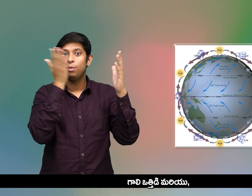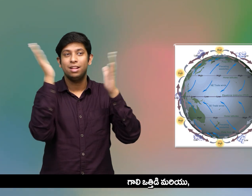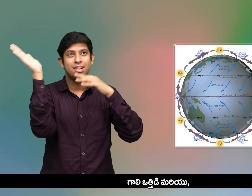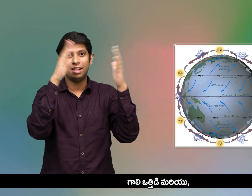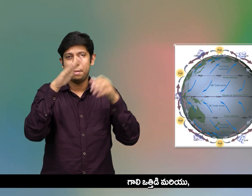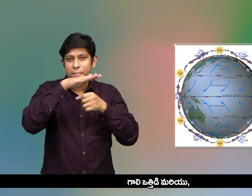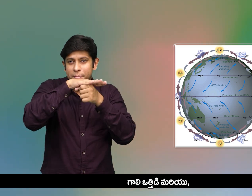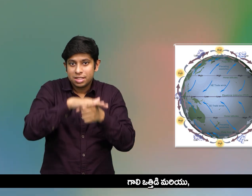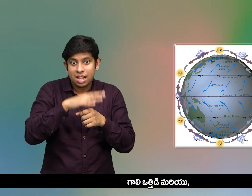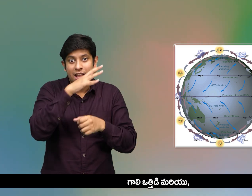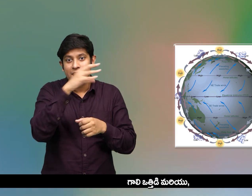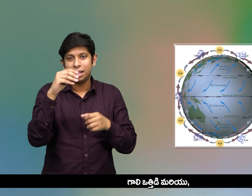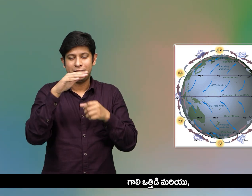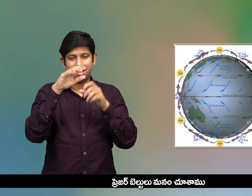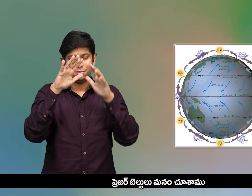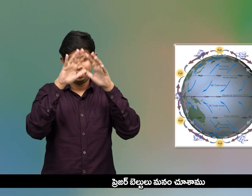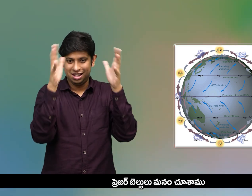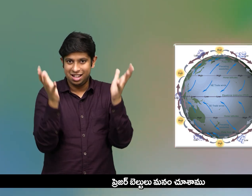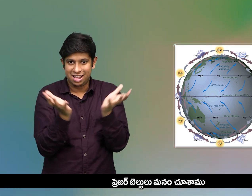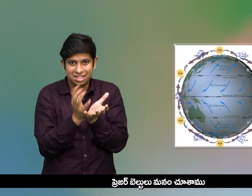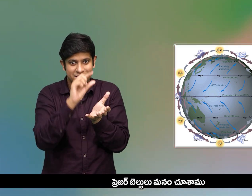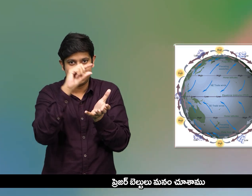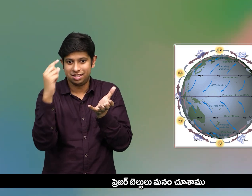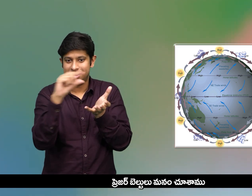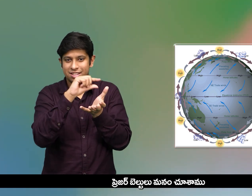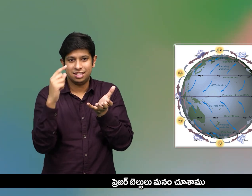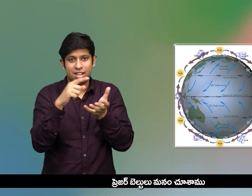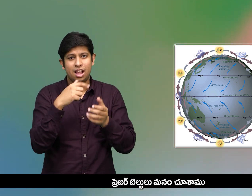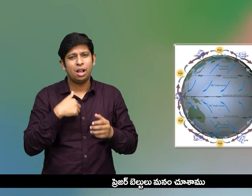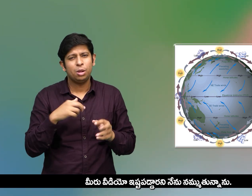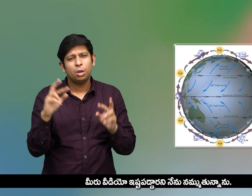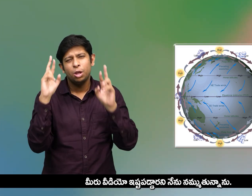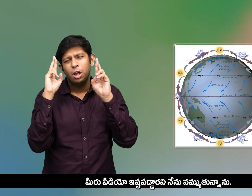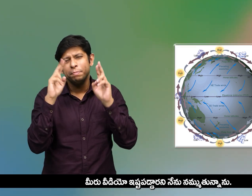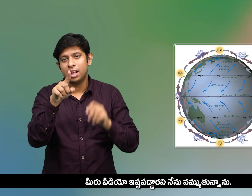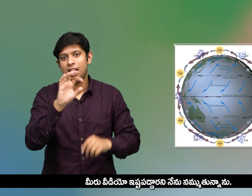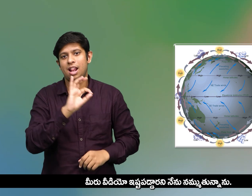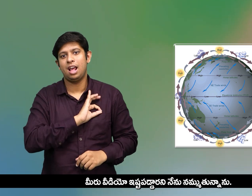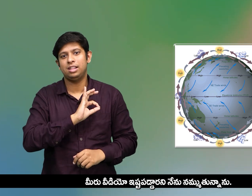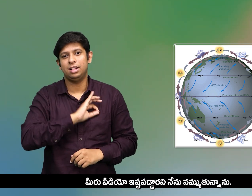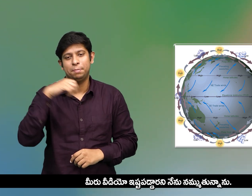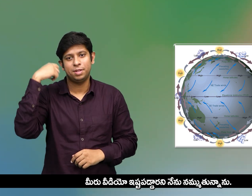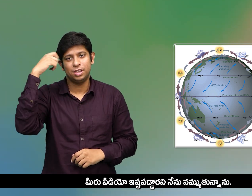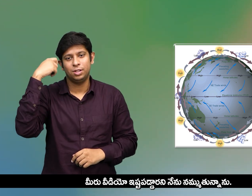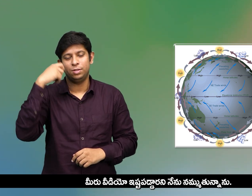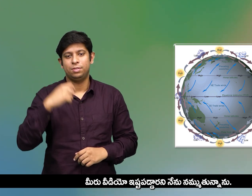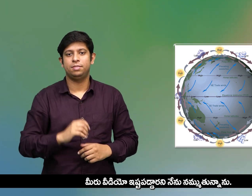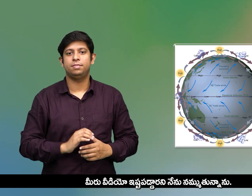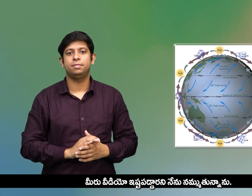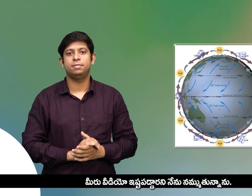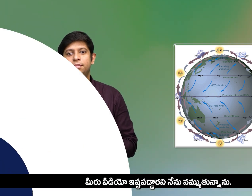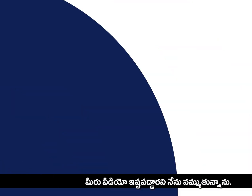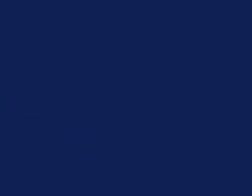గాలి ఒత్తిడి మరియు ప్రెజర్ బెల్టులు మనం చూశాము. మీరు వీడియో ఇష్టపడ్డారని నేను నమ్ముతున్నాను.